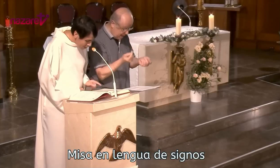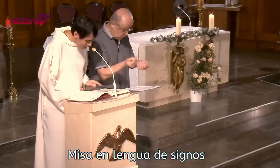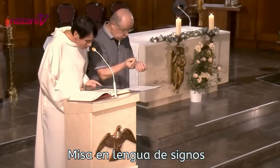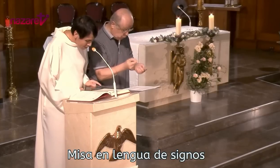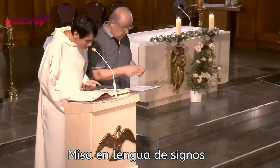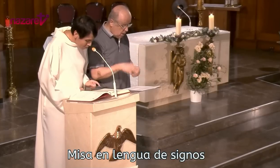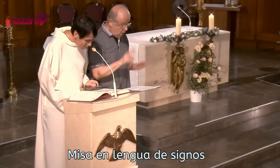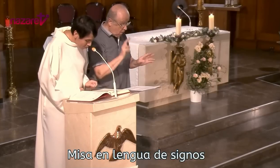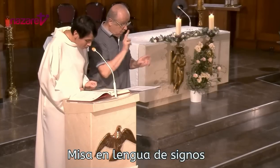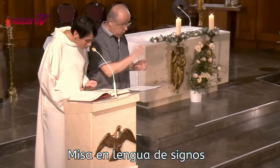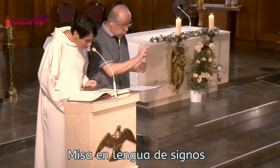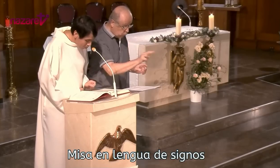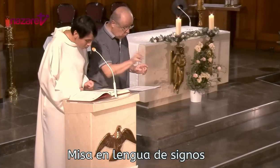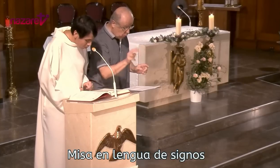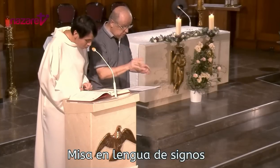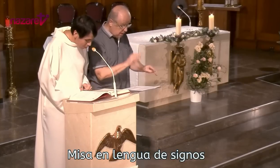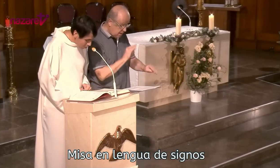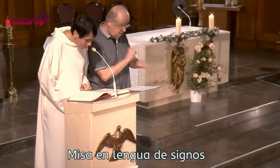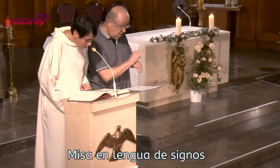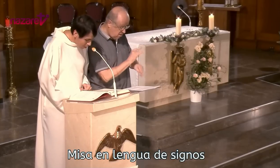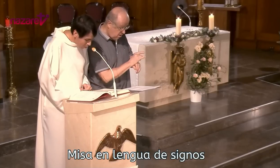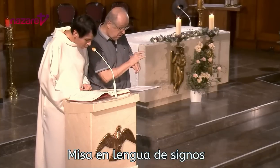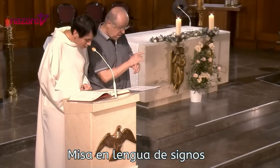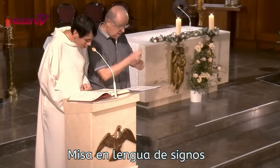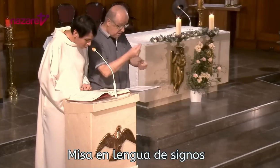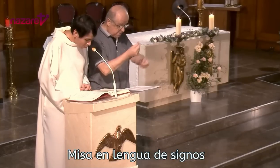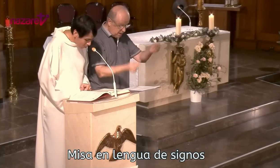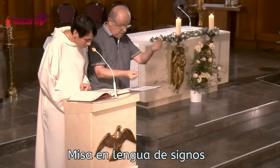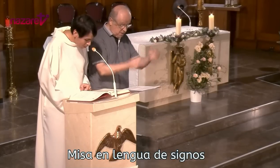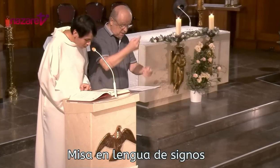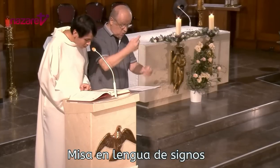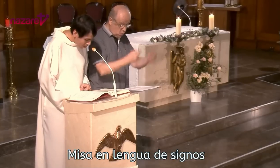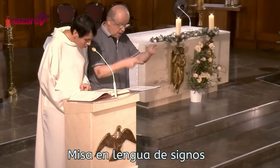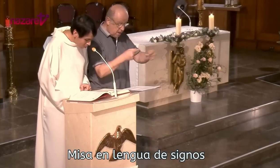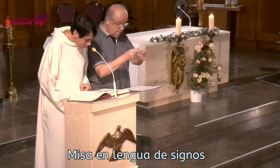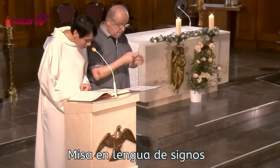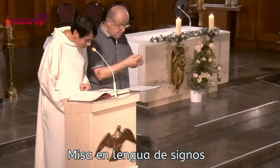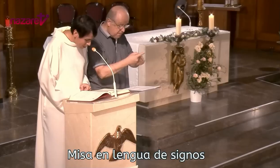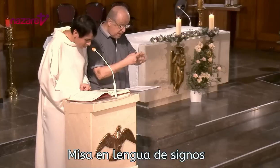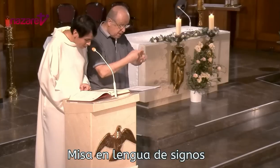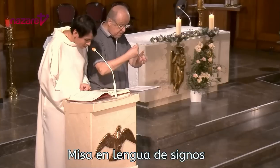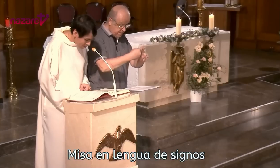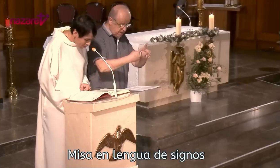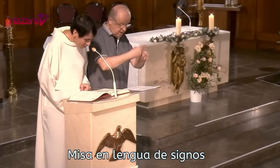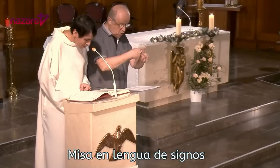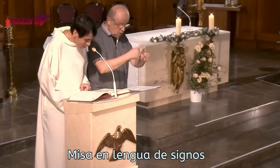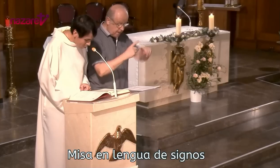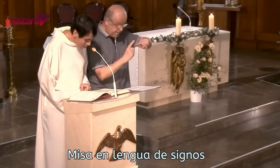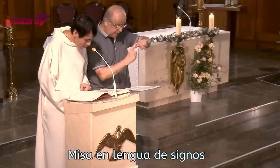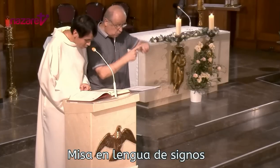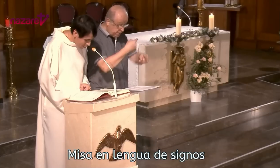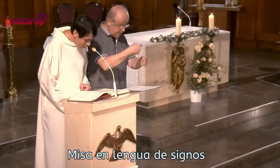El Señor lo ha jurado por la gloria de Jacob. No olvidaré jamás ninguna de sus